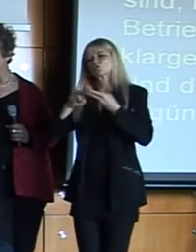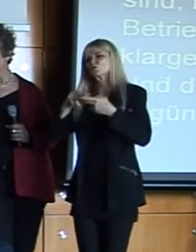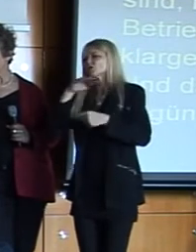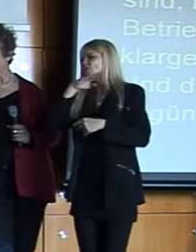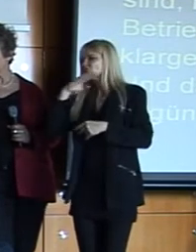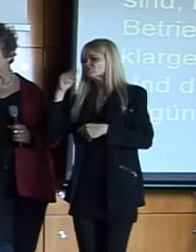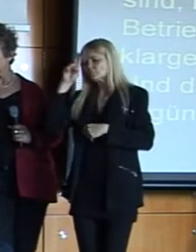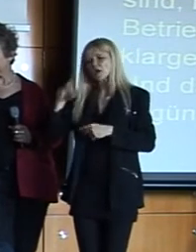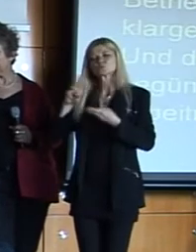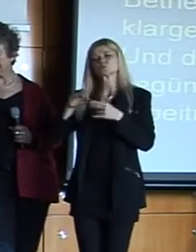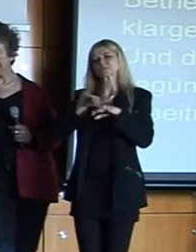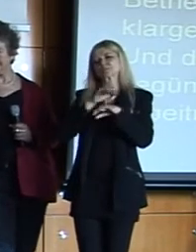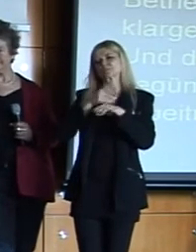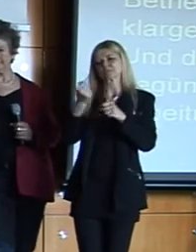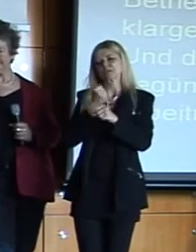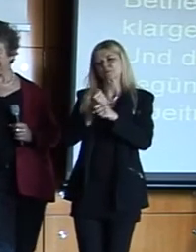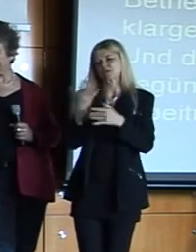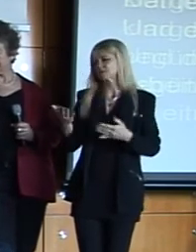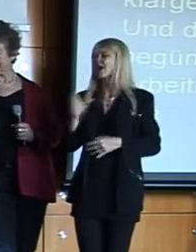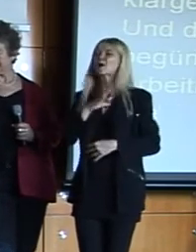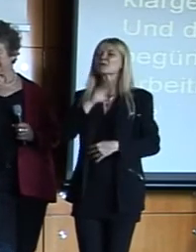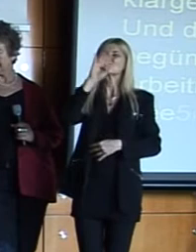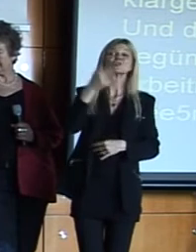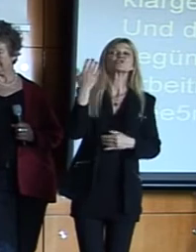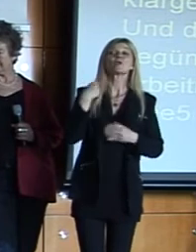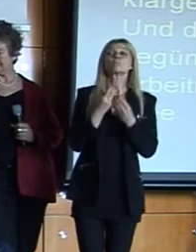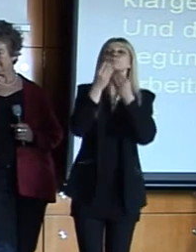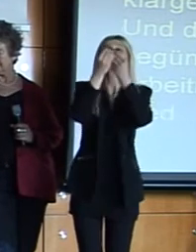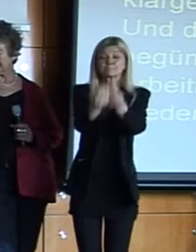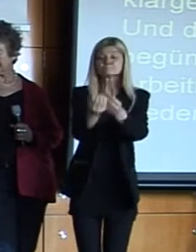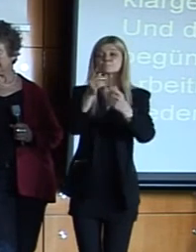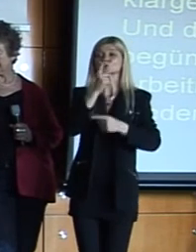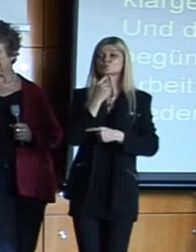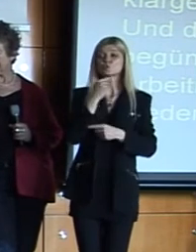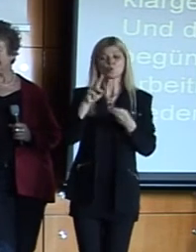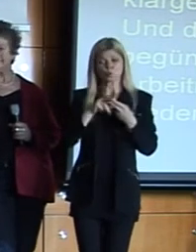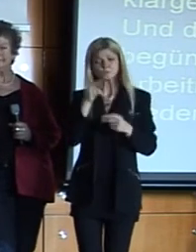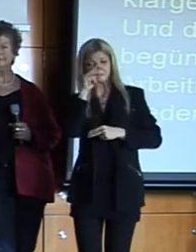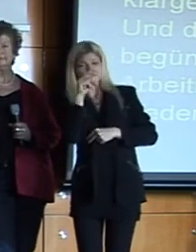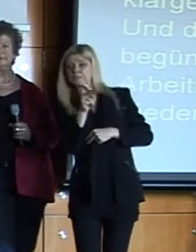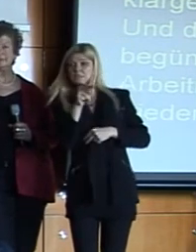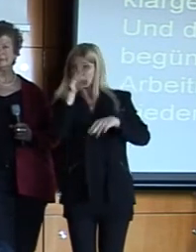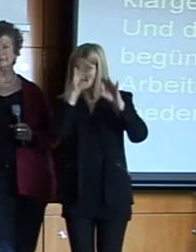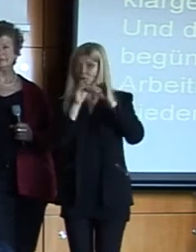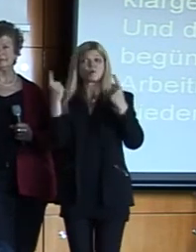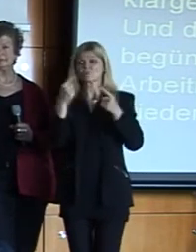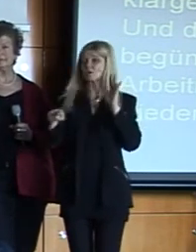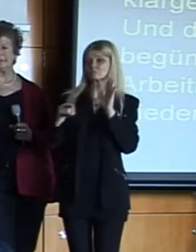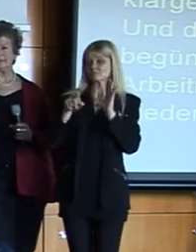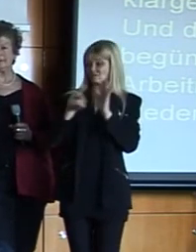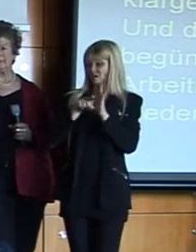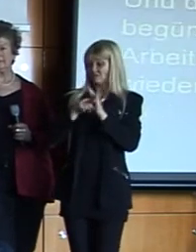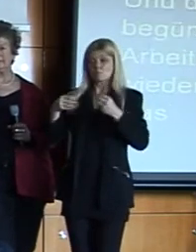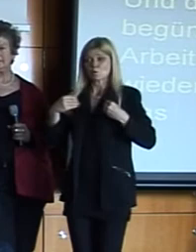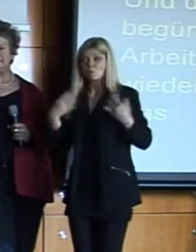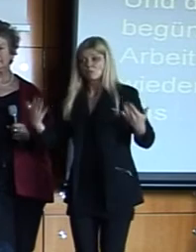Nur die Wirtschaft, der ist ein Zuckerle angeboten worden und die Erfahrung zeigt, dass das auf Kosten der Menschen mit Behinderung gegangen ist und das ist ein